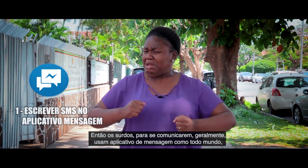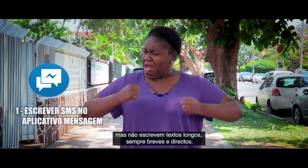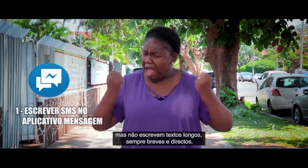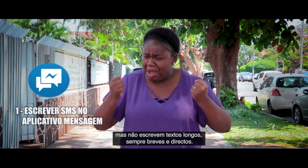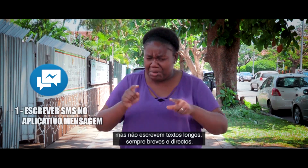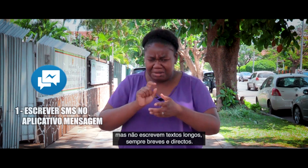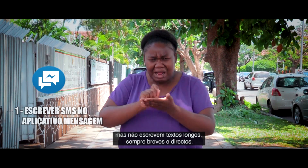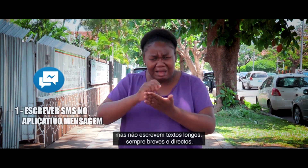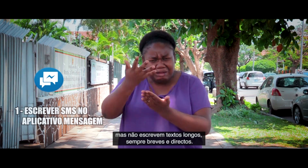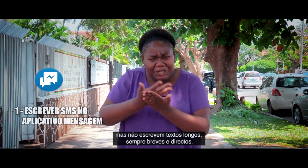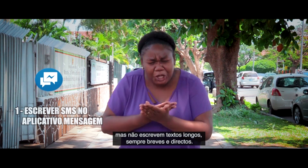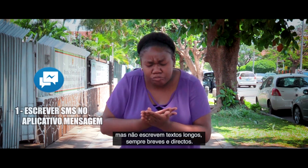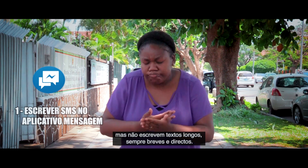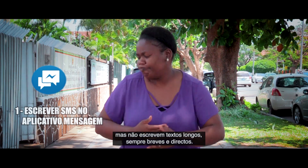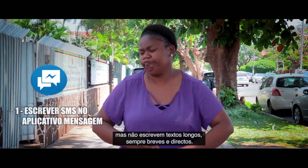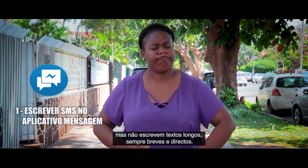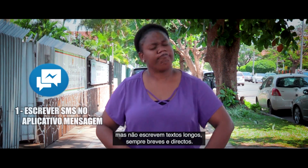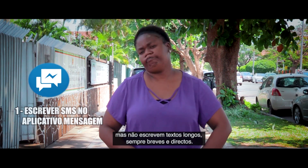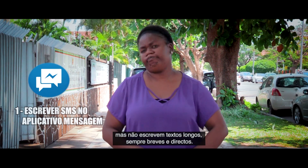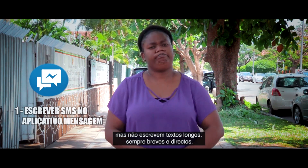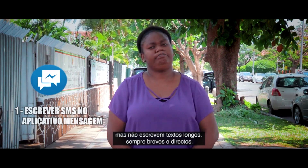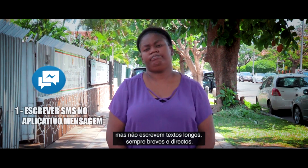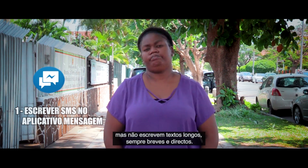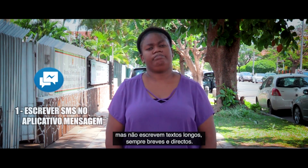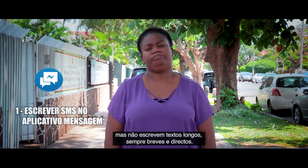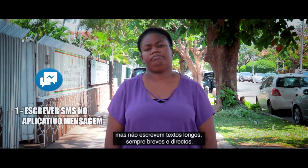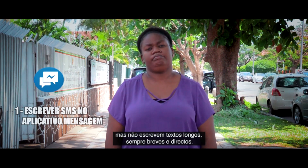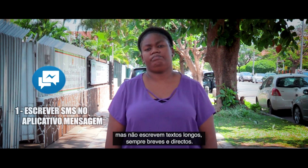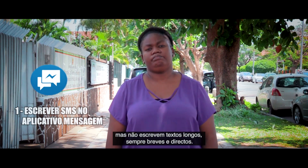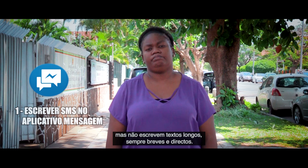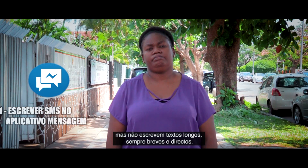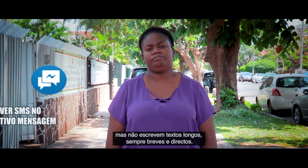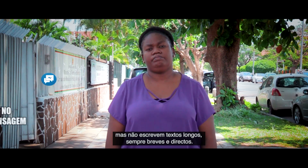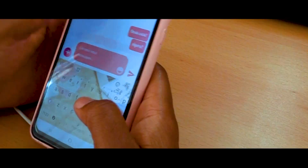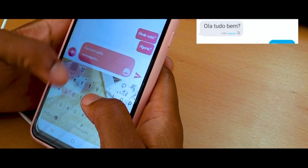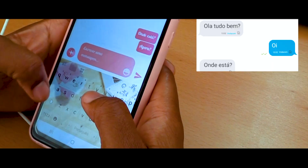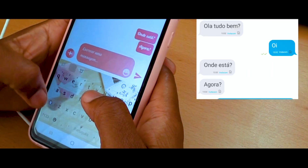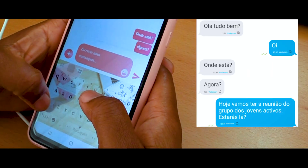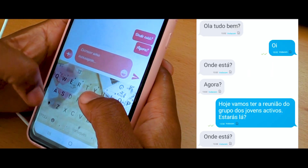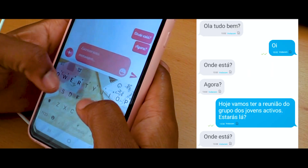mundo, mas não escrevem textos longos, sempre breves e diretos.